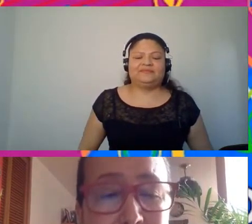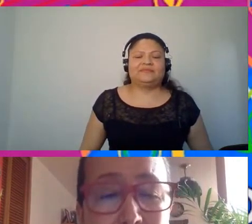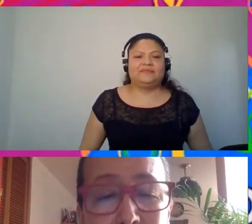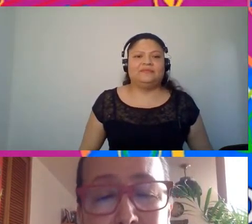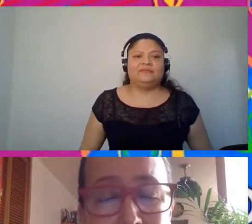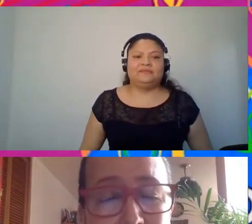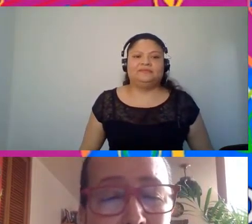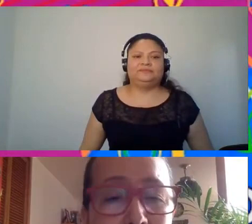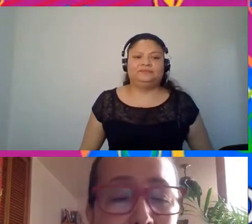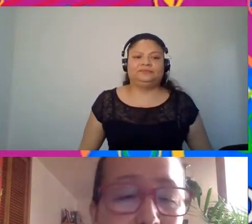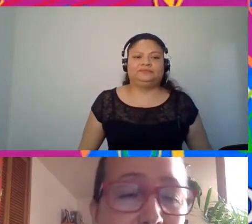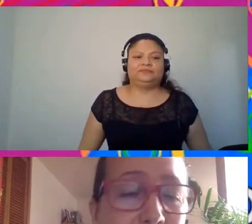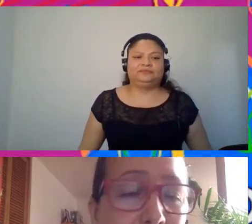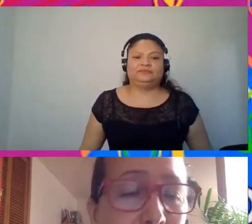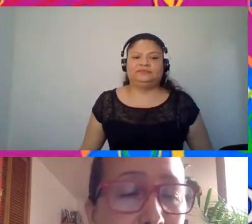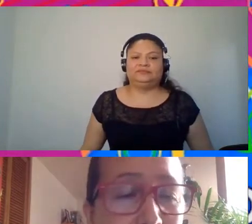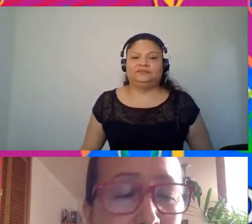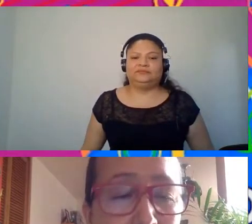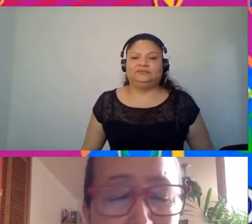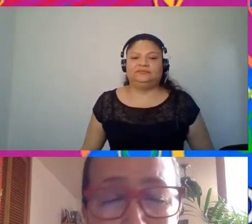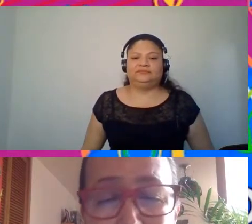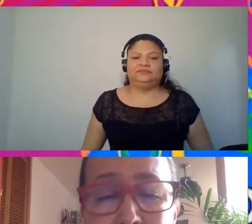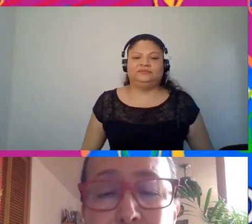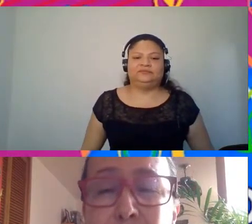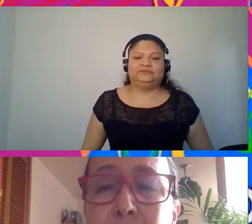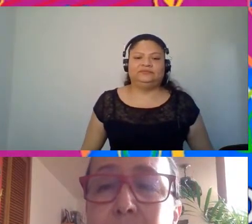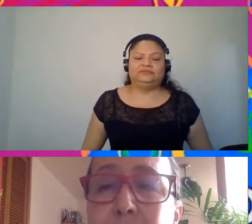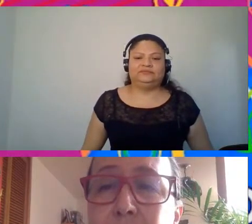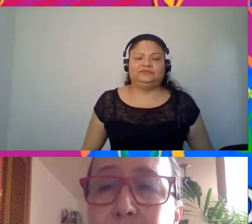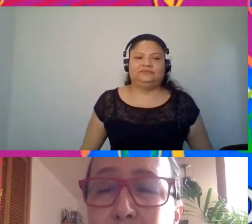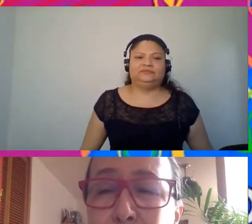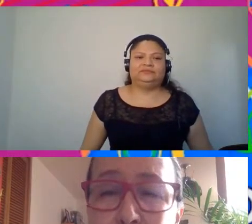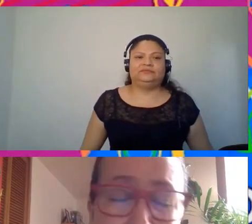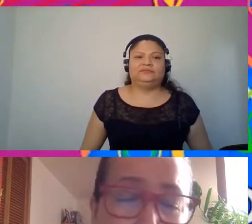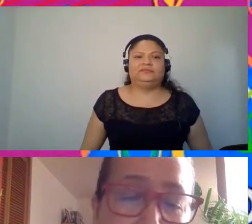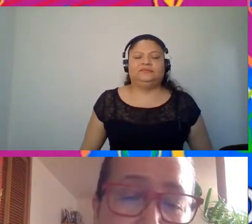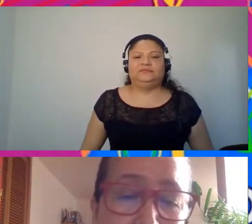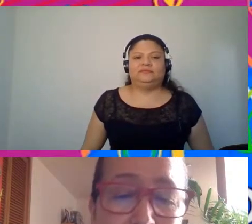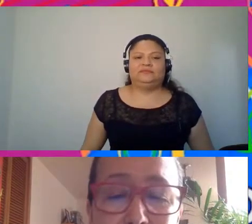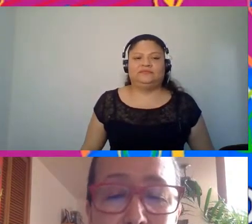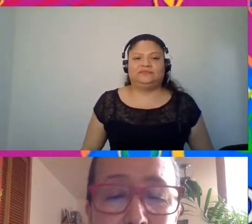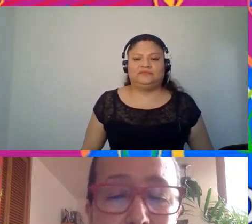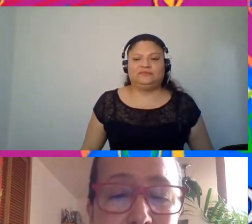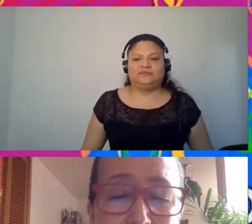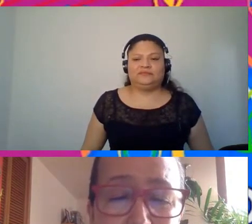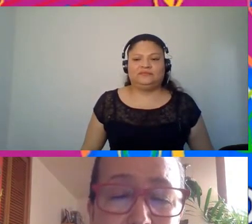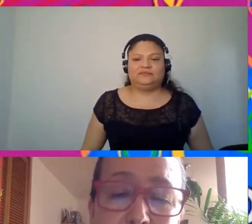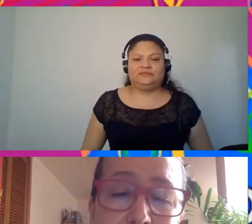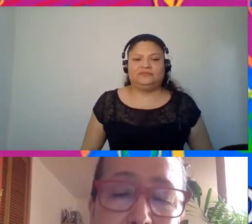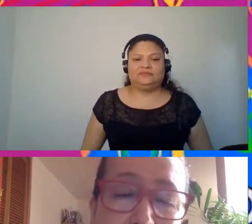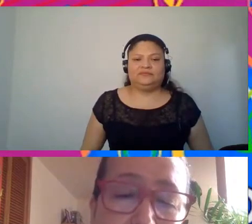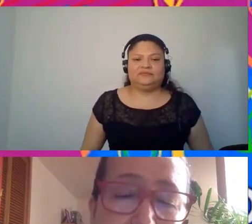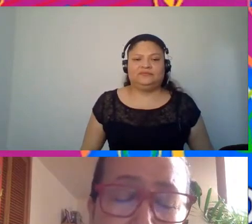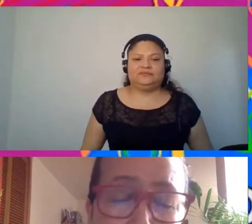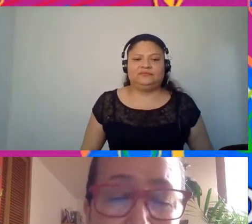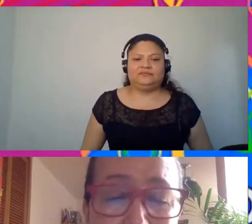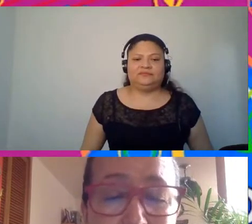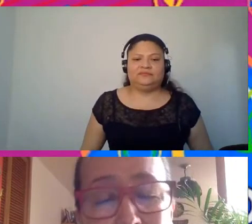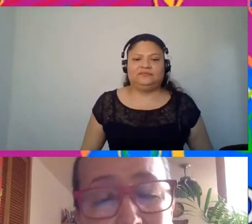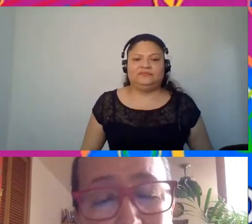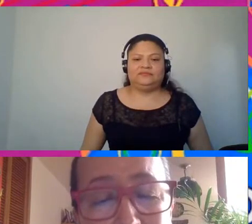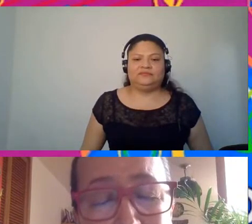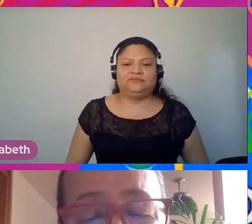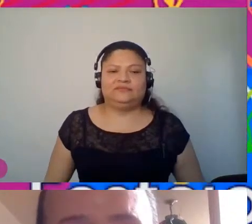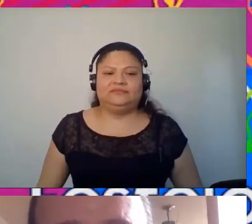seguiremos con actividades el resto del mes. No se pierdan nuestra programación que se encuentra en la